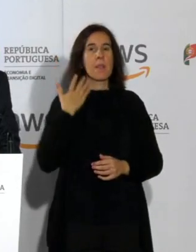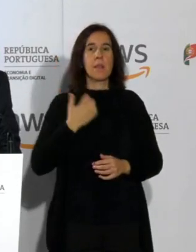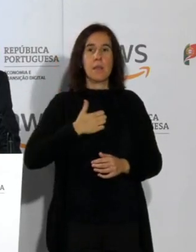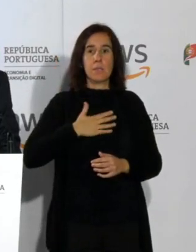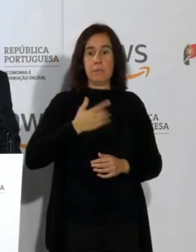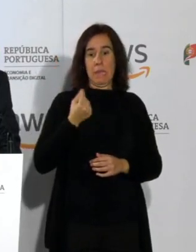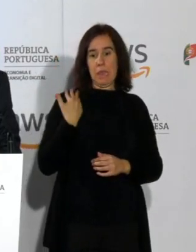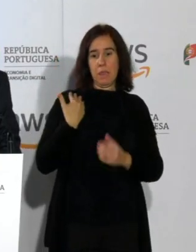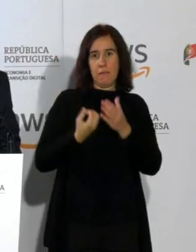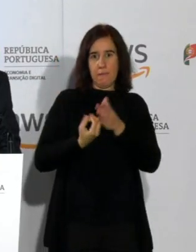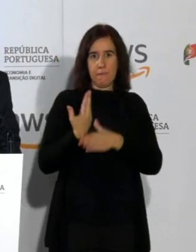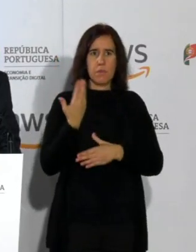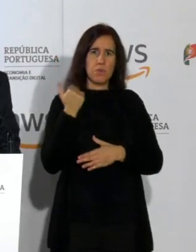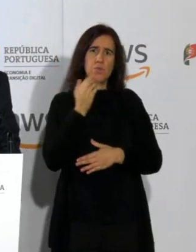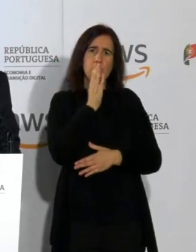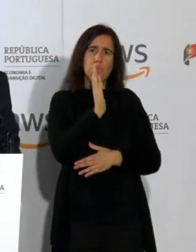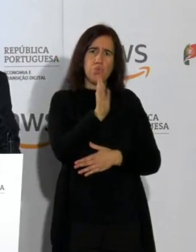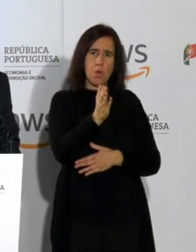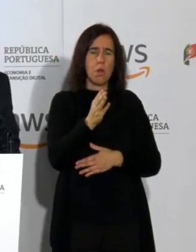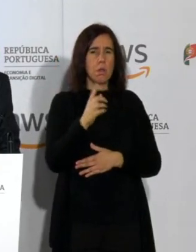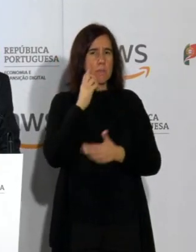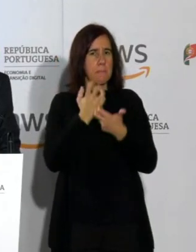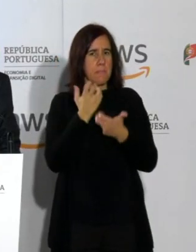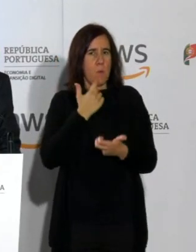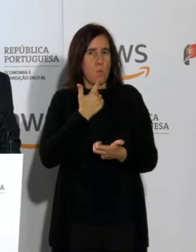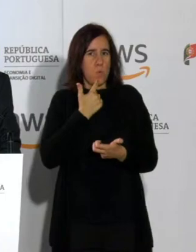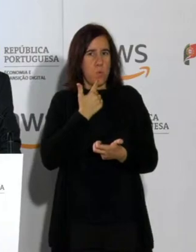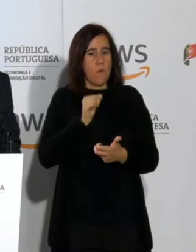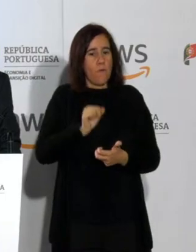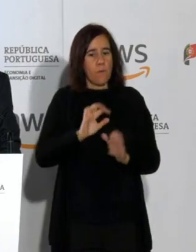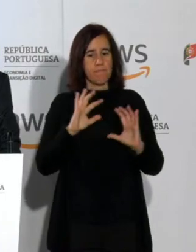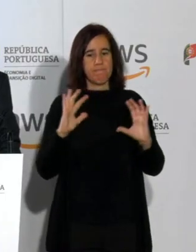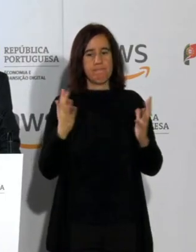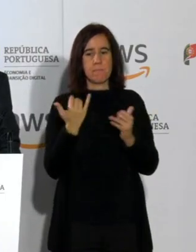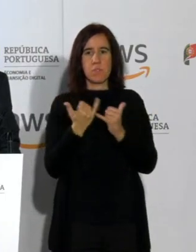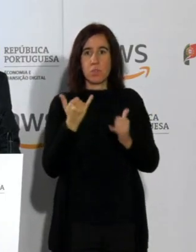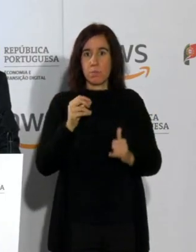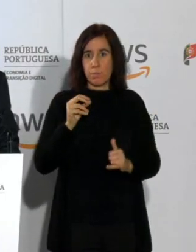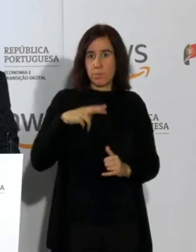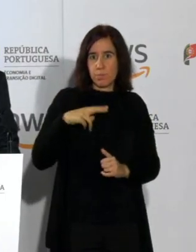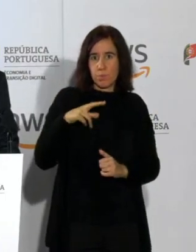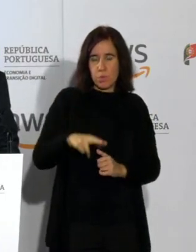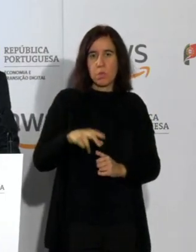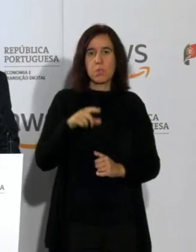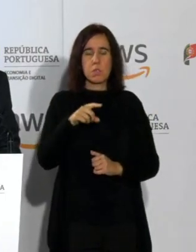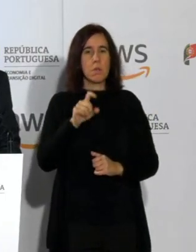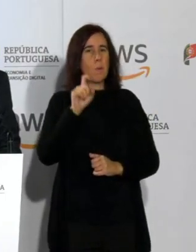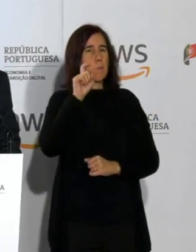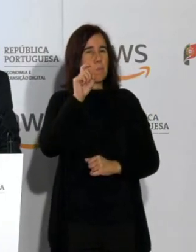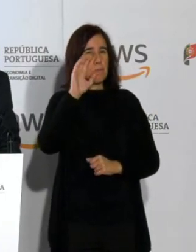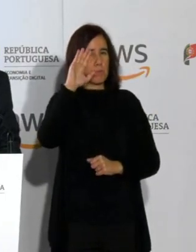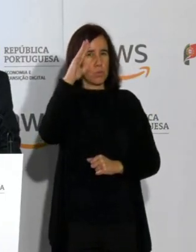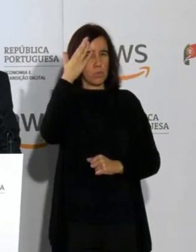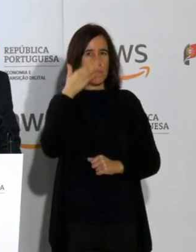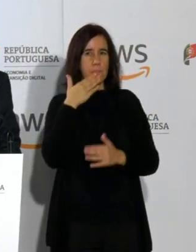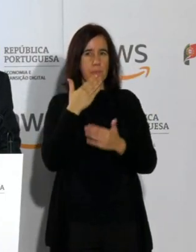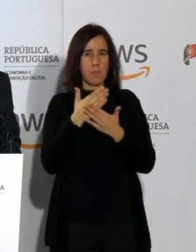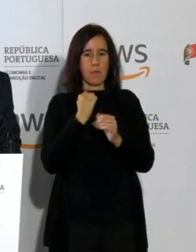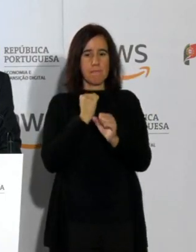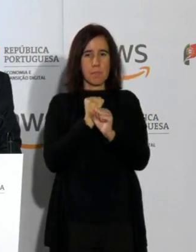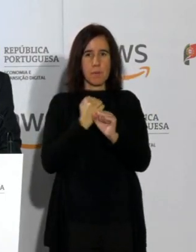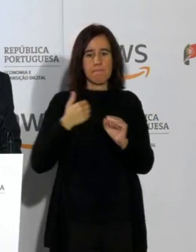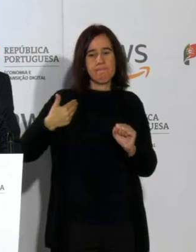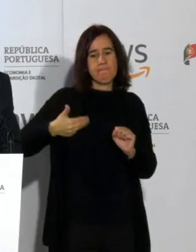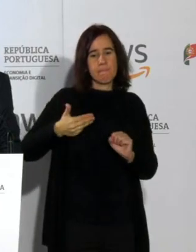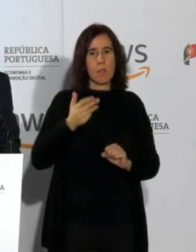dito, são também muito relevantes no ecossistema digital português e um importante pilar do trabalho que temos vindo a desenvolver